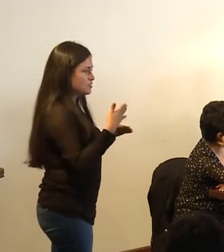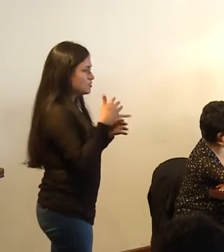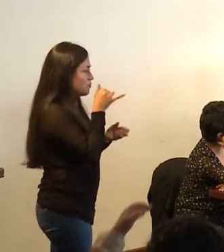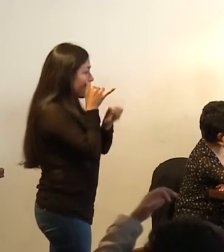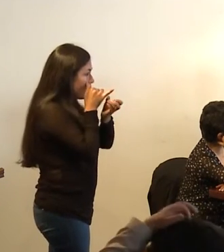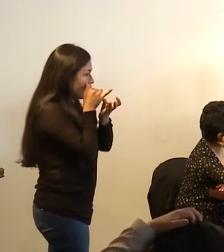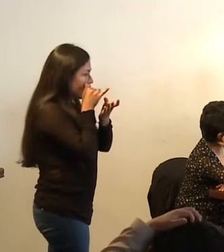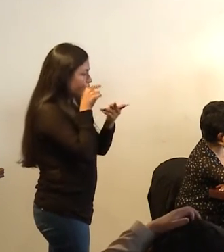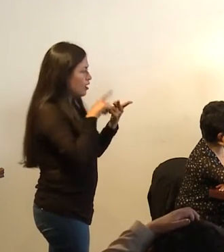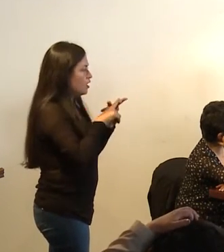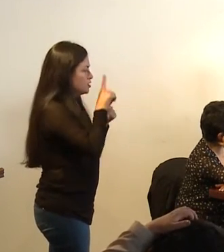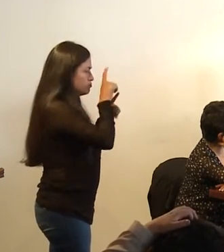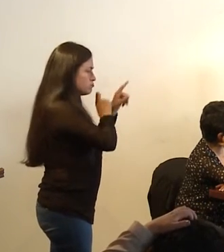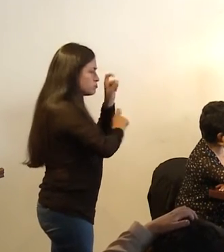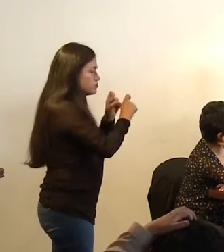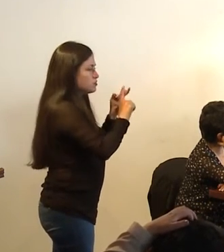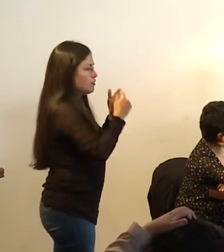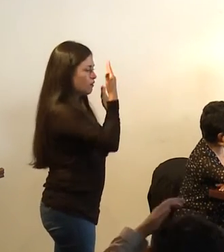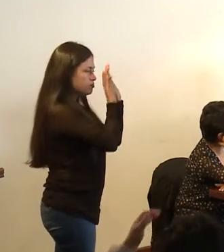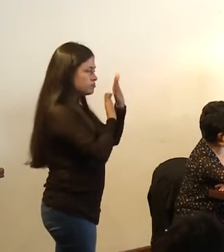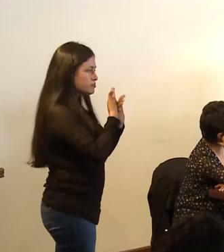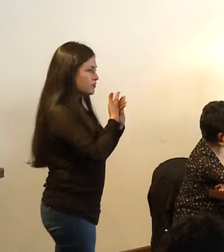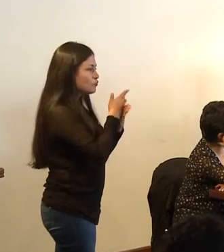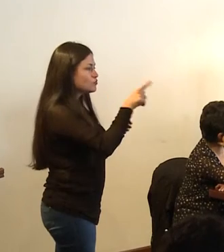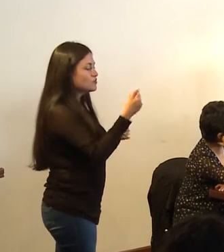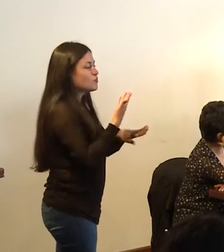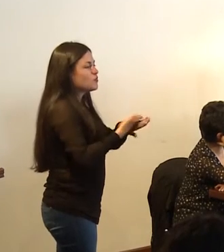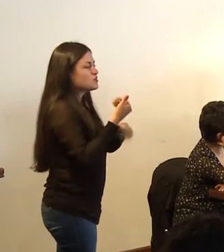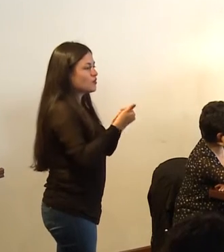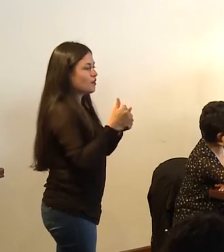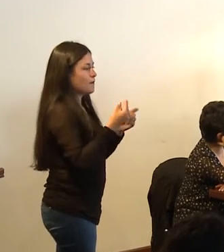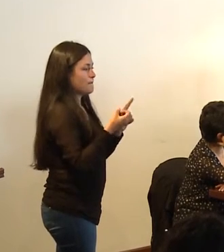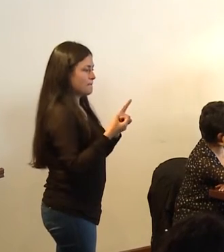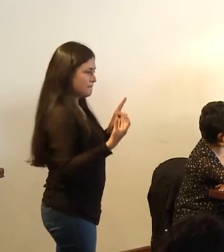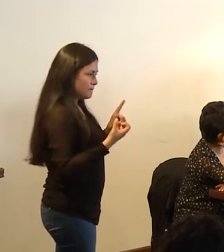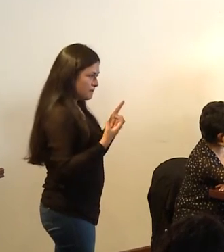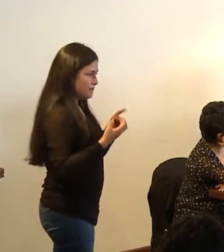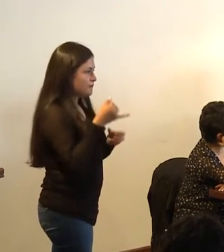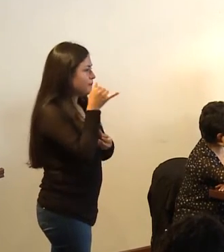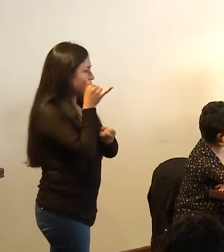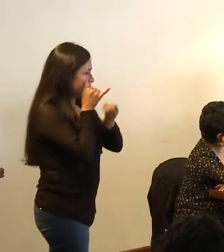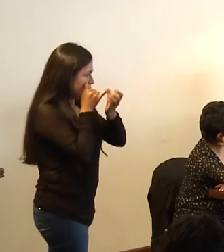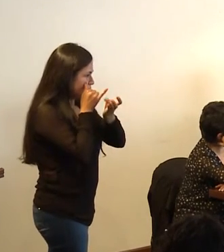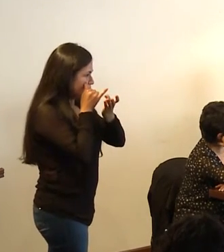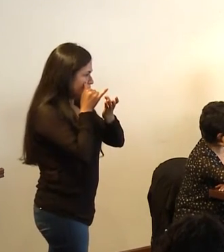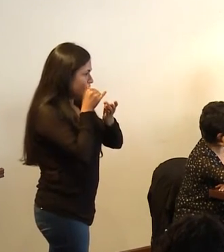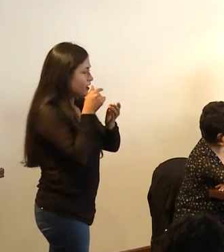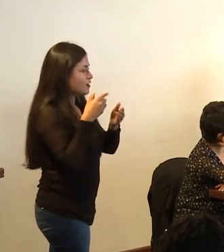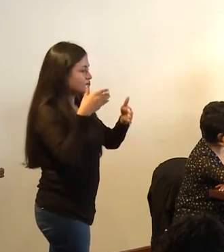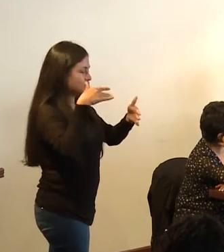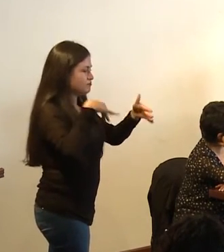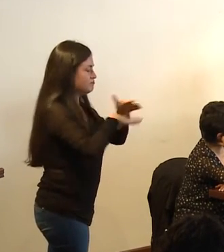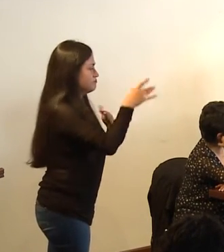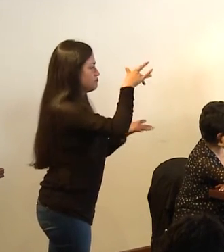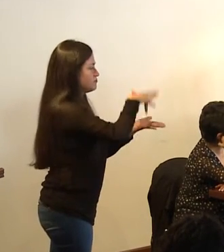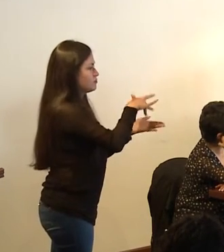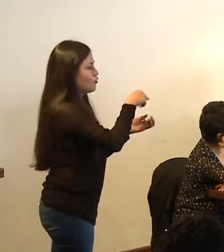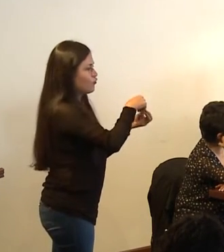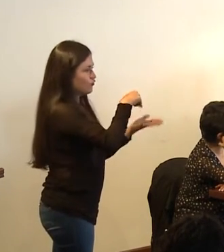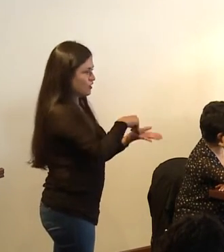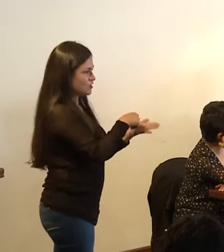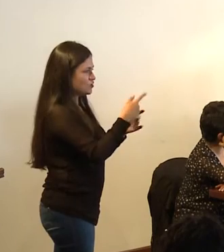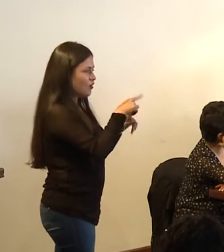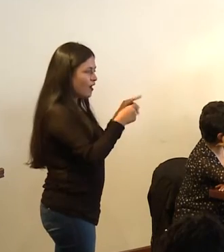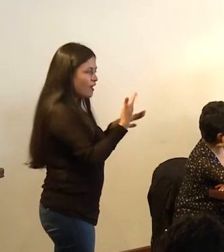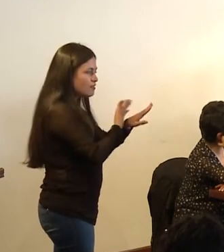crítica, popular y comunitaria en esos contextos afectados que siguen estando